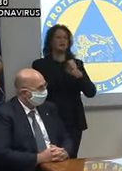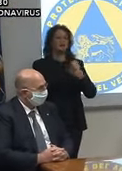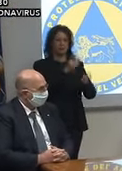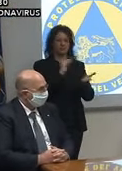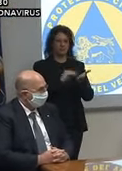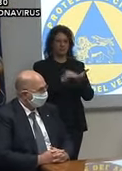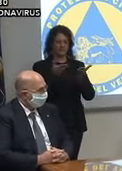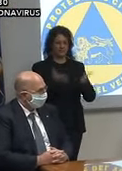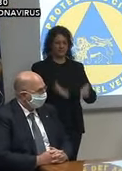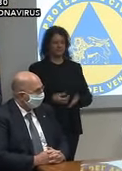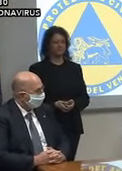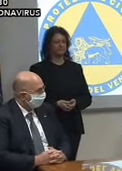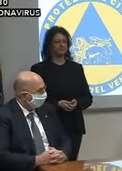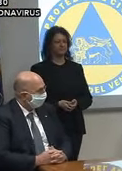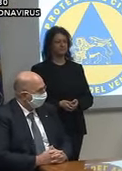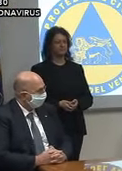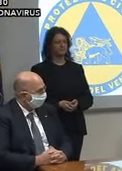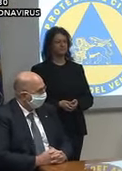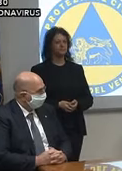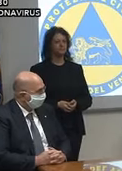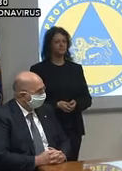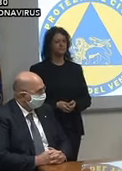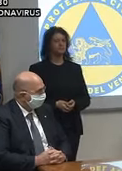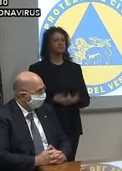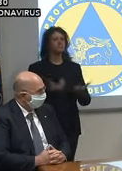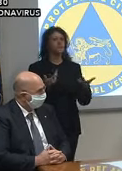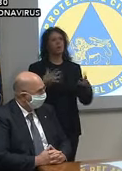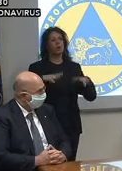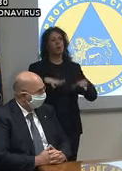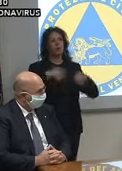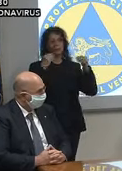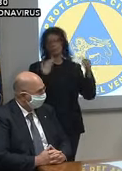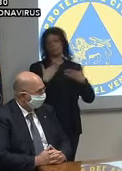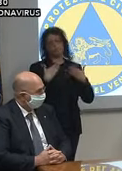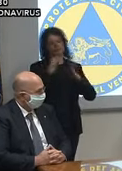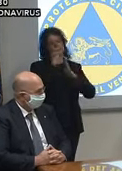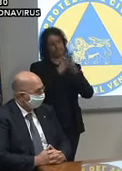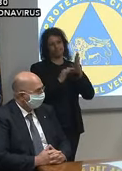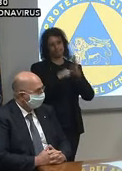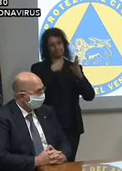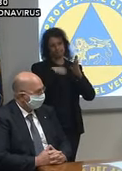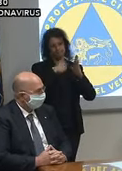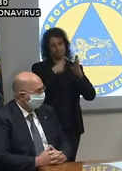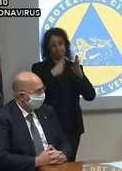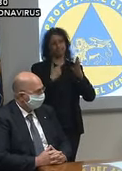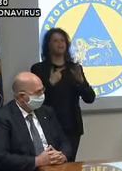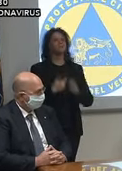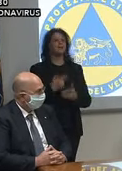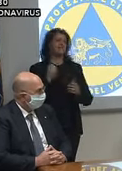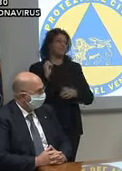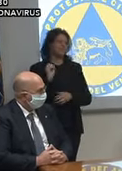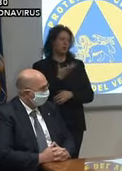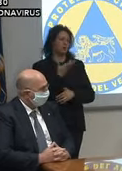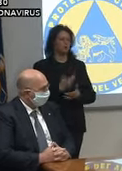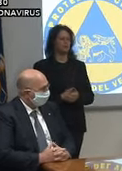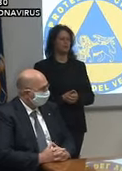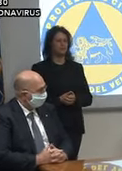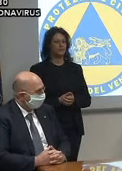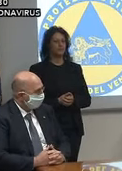approfitterei in questa fase di saluto di fare la parte ordinaria di queste conferenze stampa, quindi do il bollettino velocissimamente, quindi